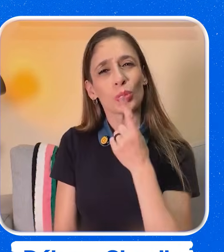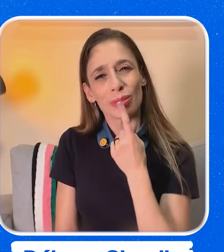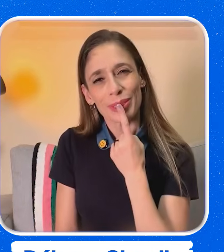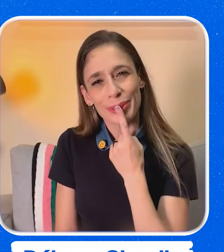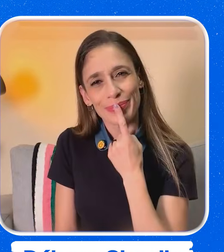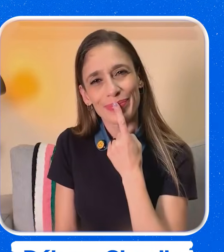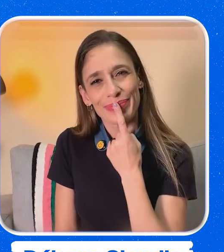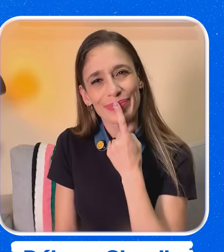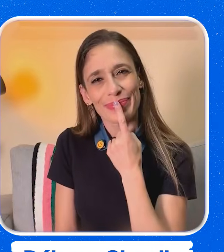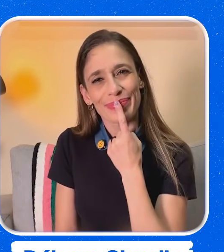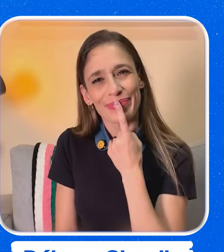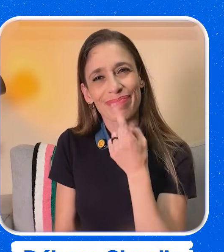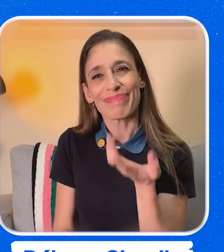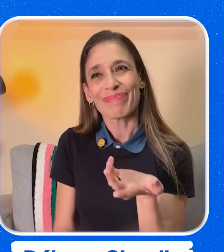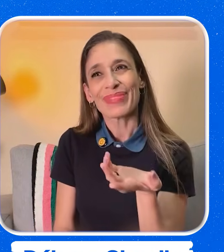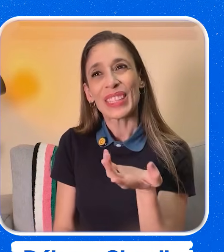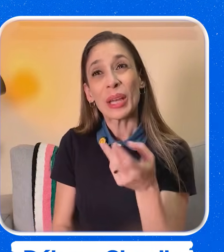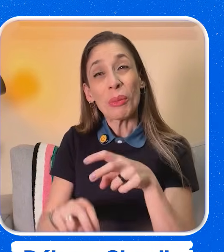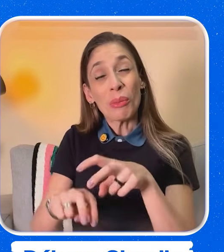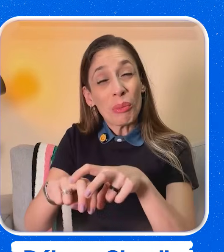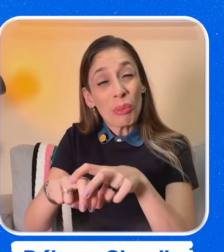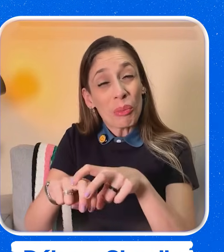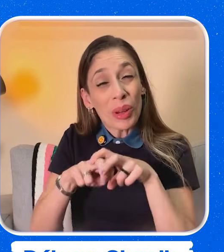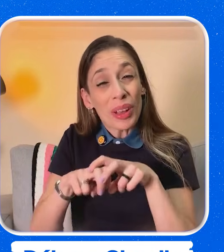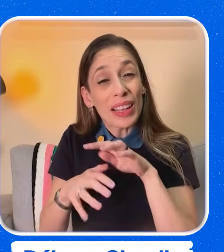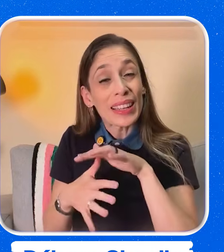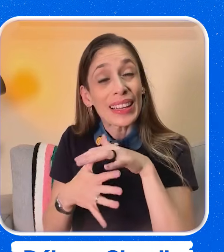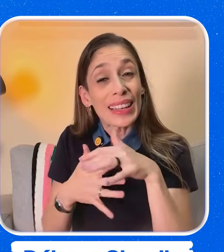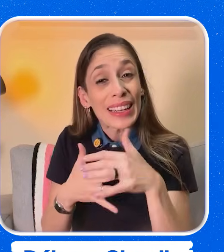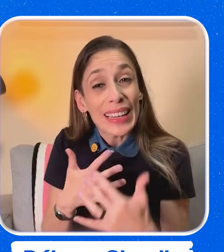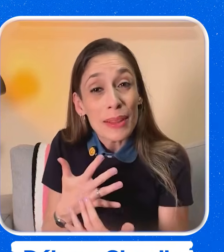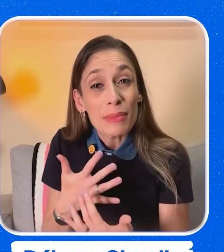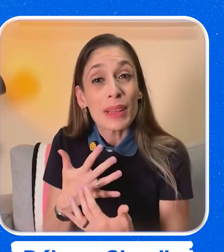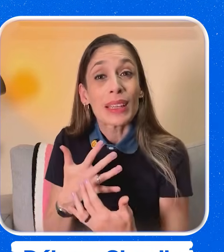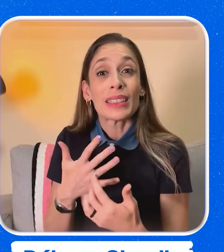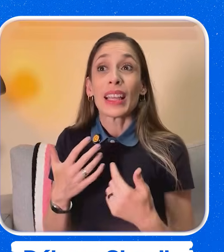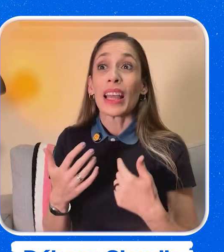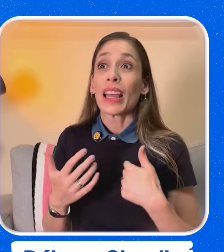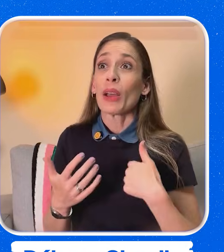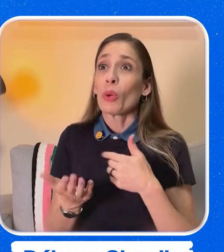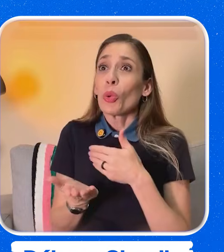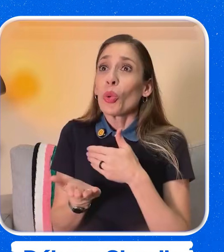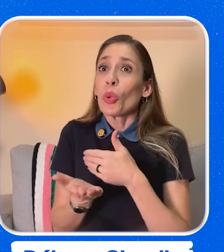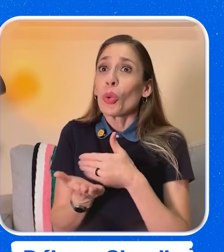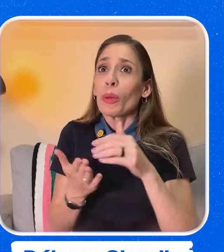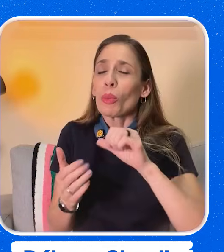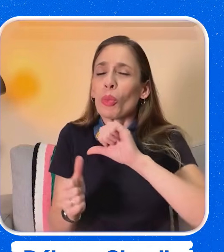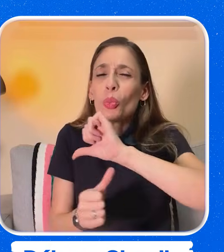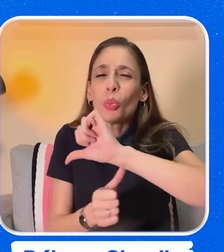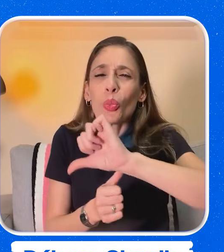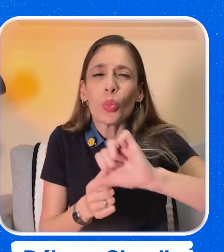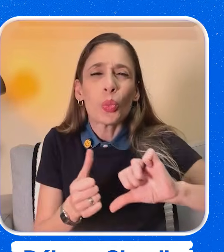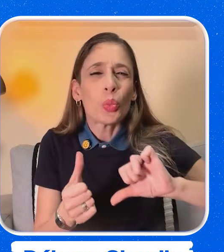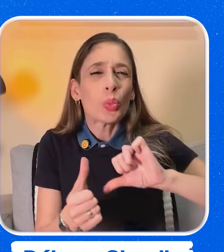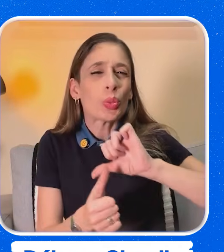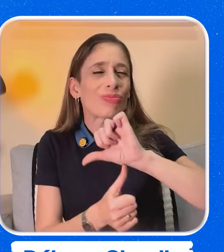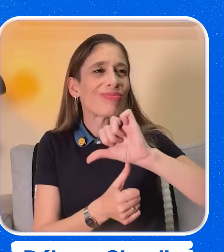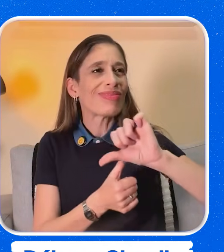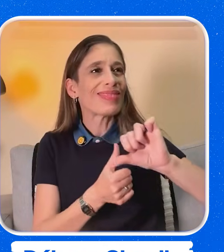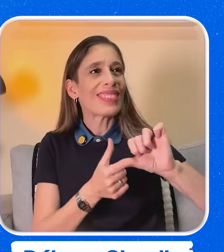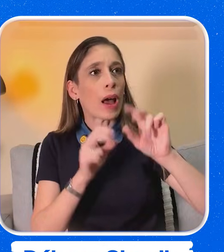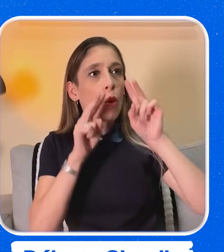E por conta da Libras, eu também passei a mudar o meu olhar sobre a minha forma de